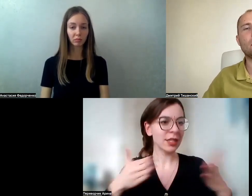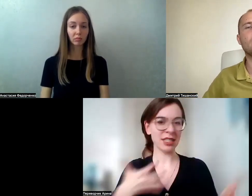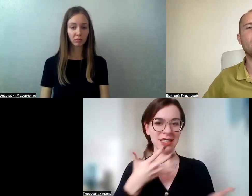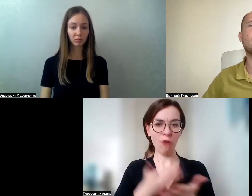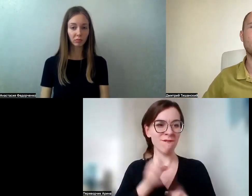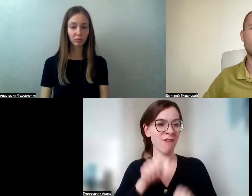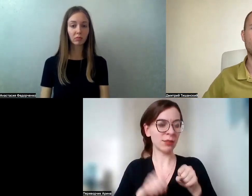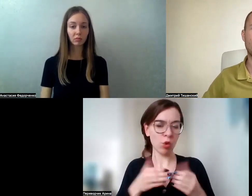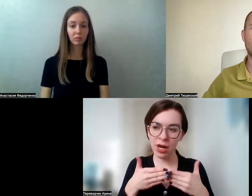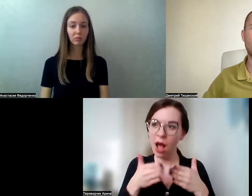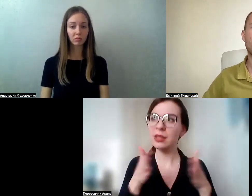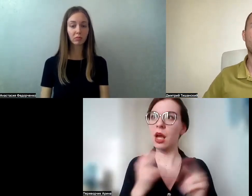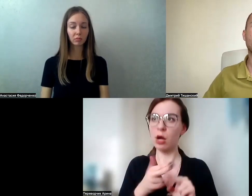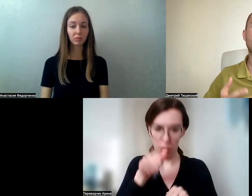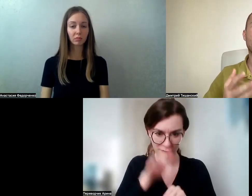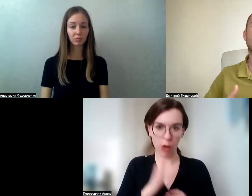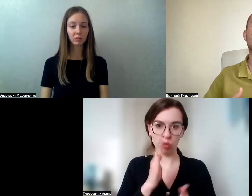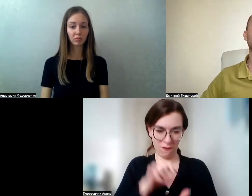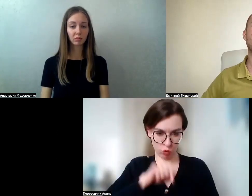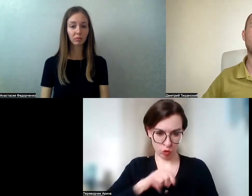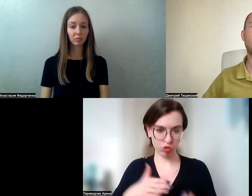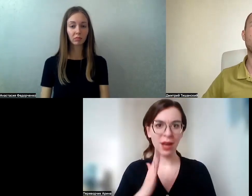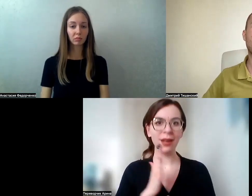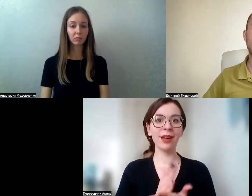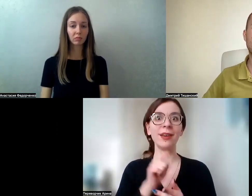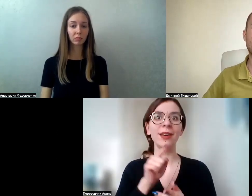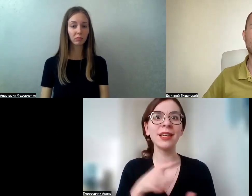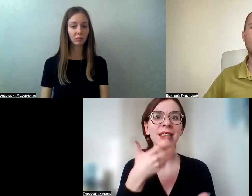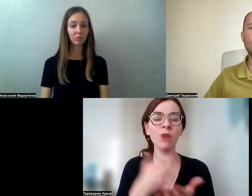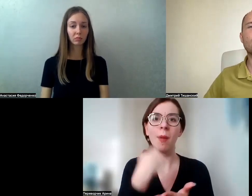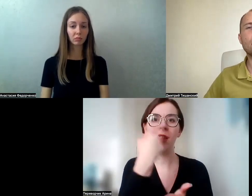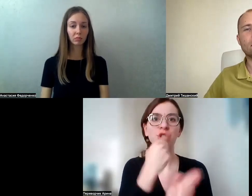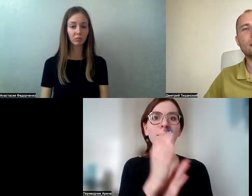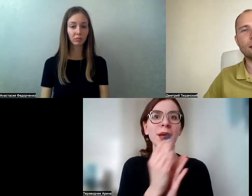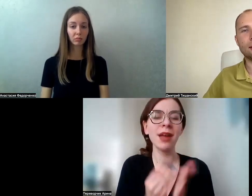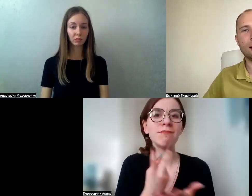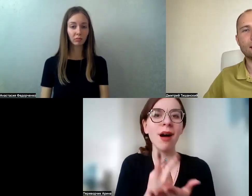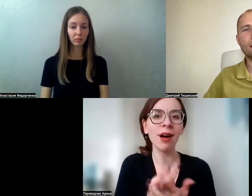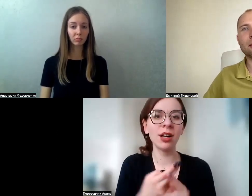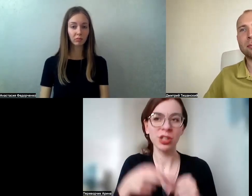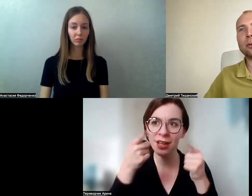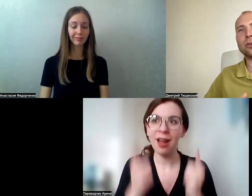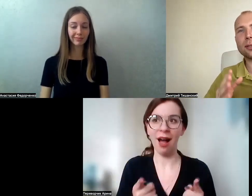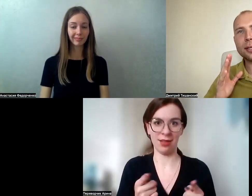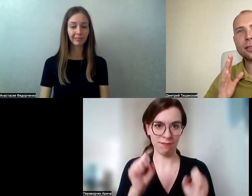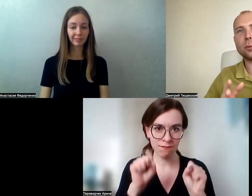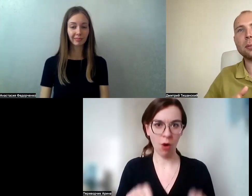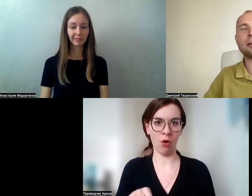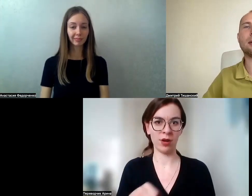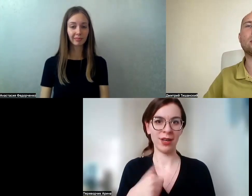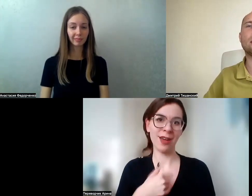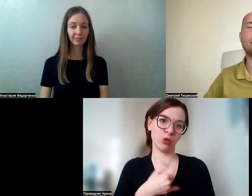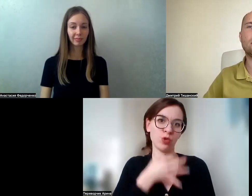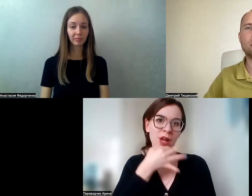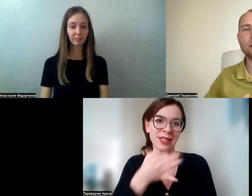который на самом деле есть в каждом человеке. И ты на личном примере показываешь, что это действительно так. И вот мне хочется сказать нашим